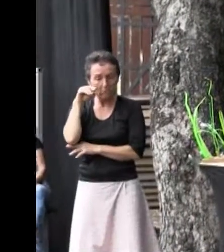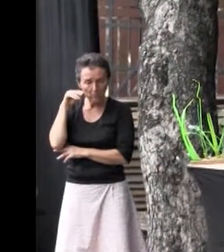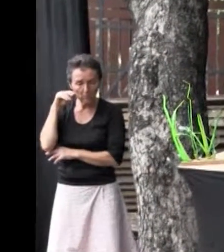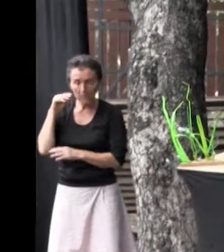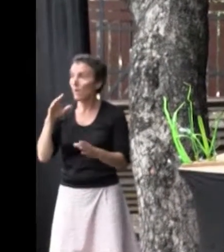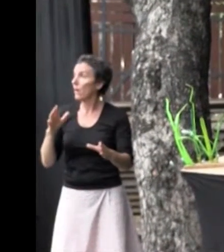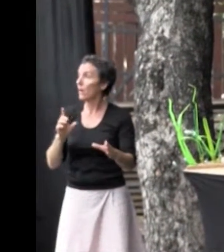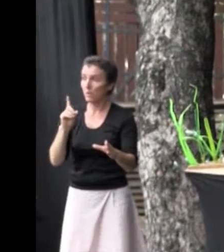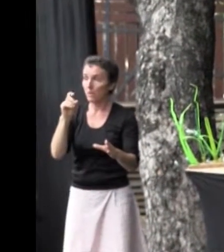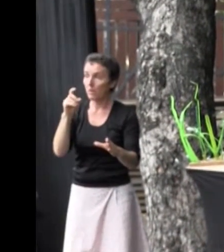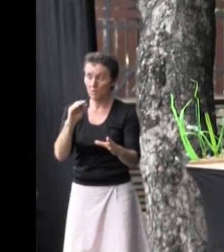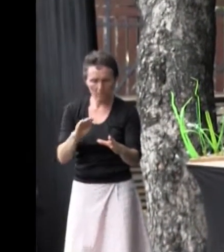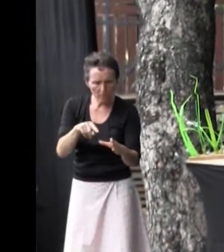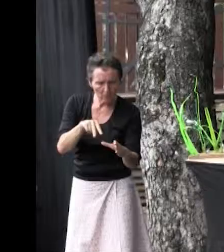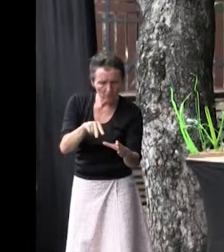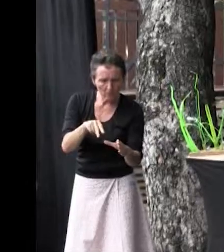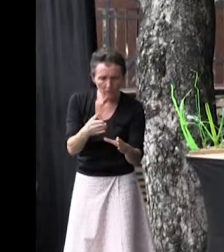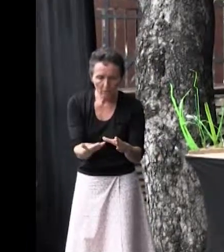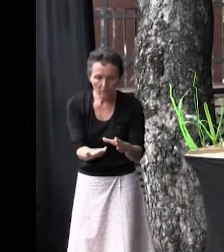Il a regardé, il est dans l'eau.